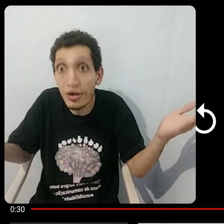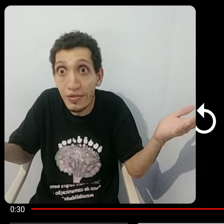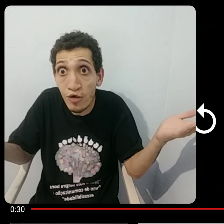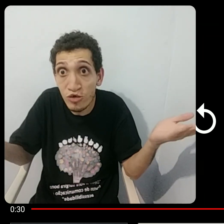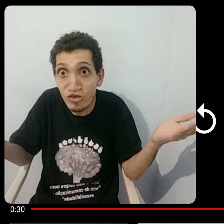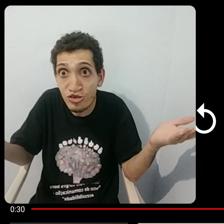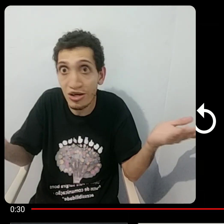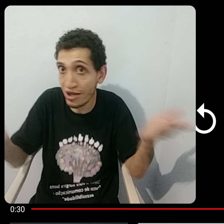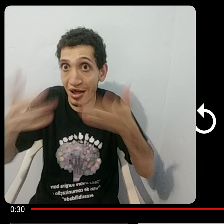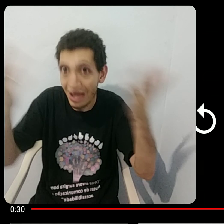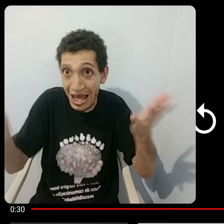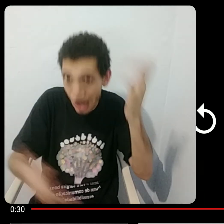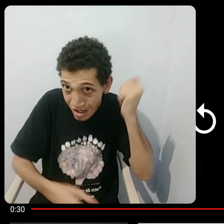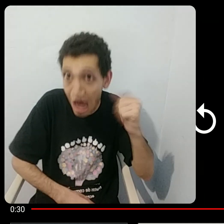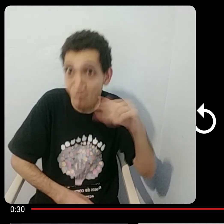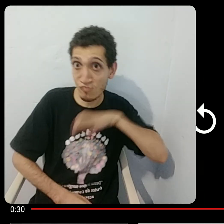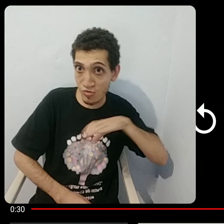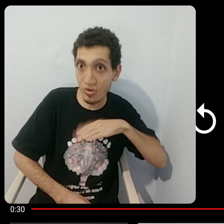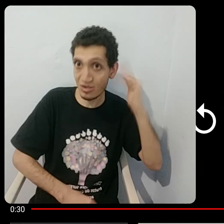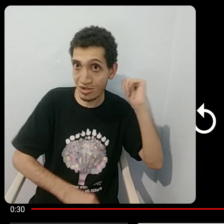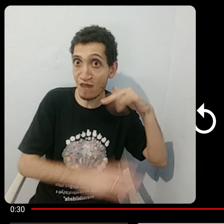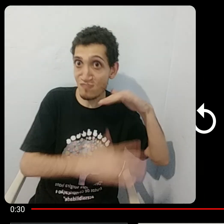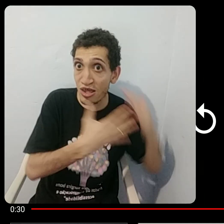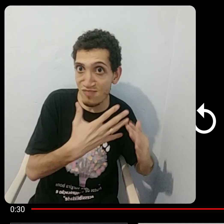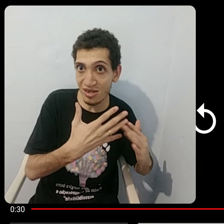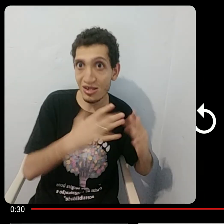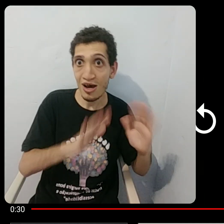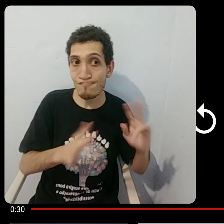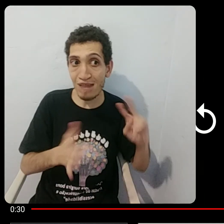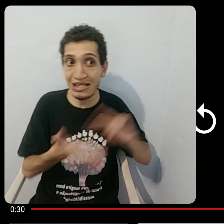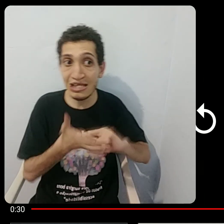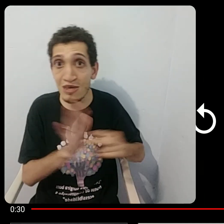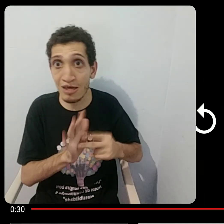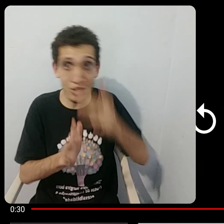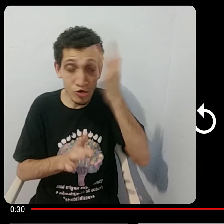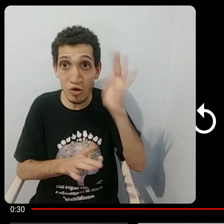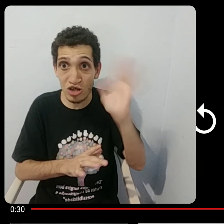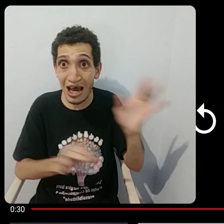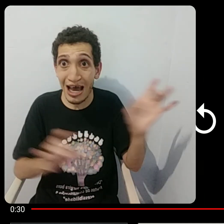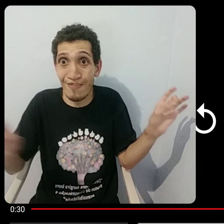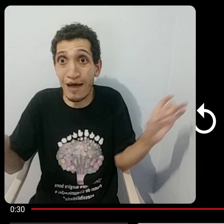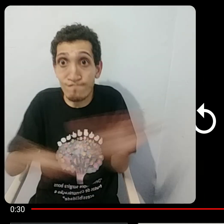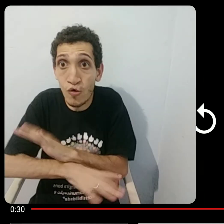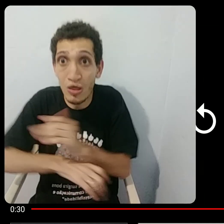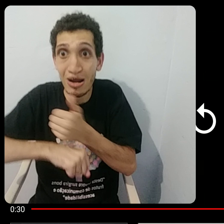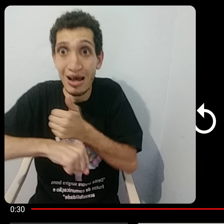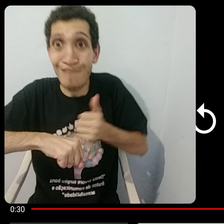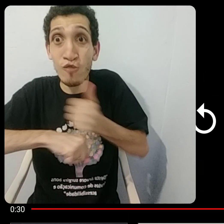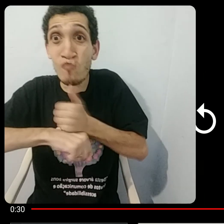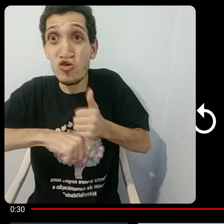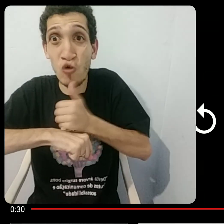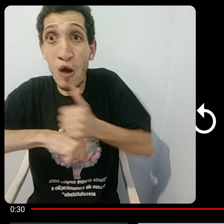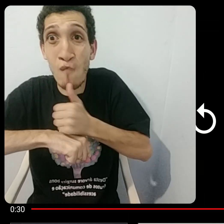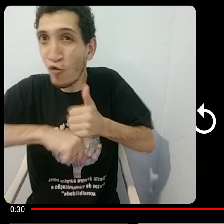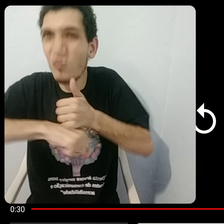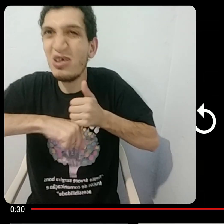né? Hoje em dia, ela sabe português e sabe Libras. Mas se a pessoa já está pronta para profissional,